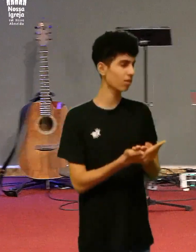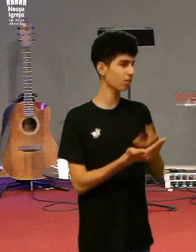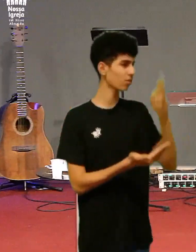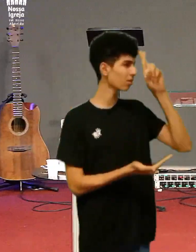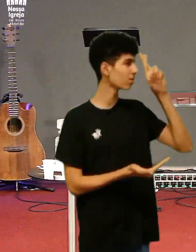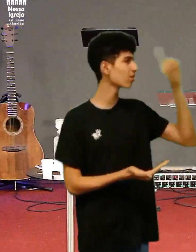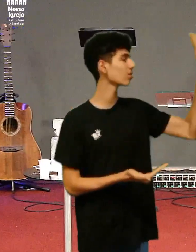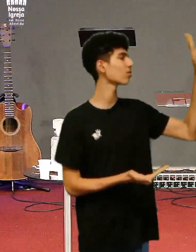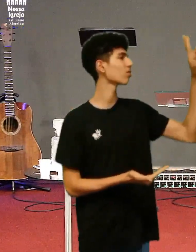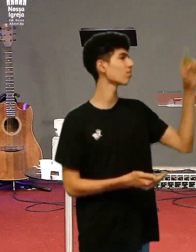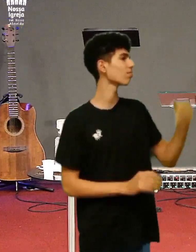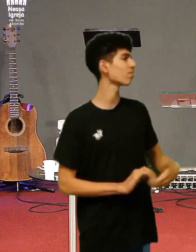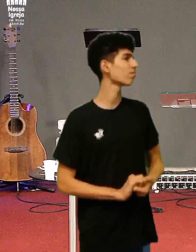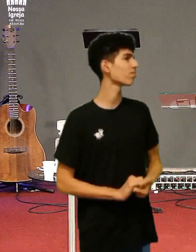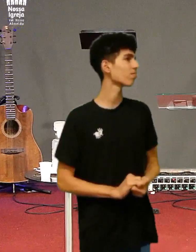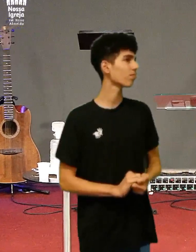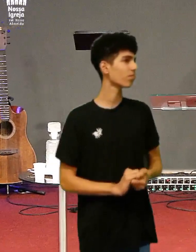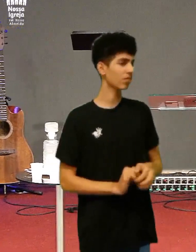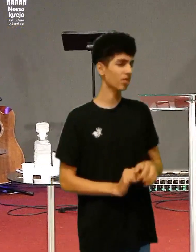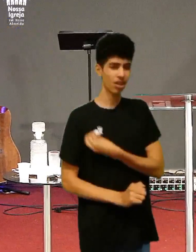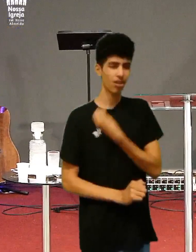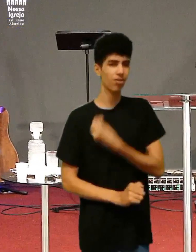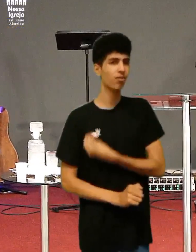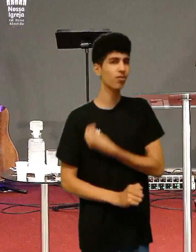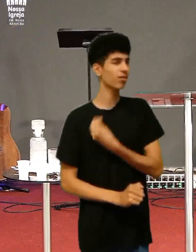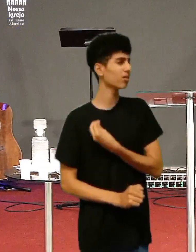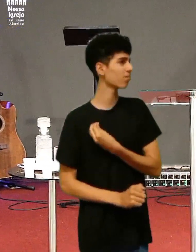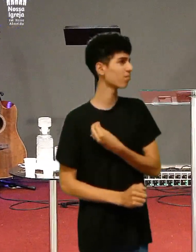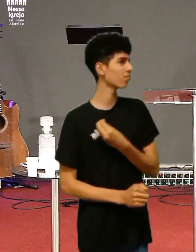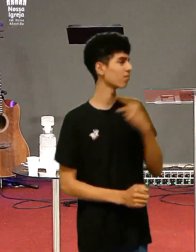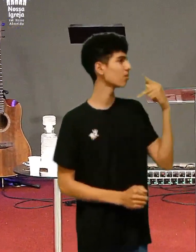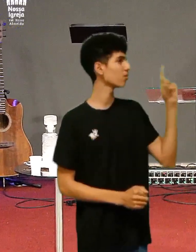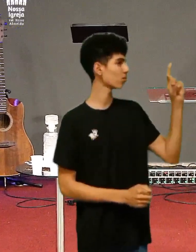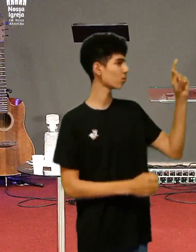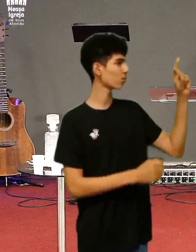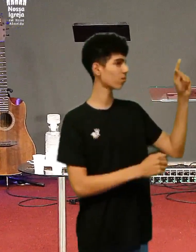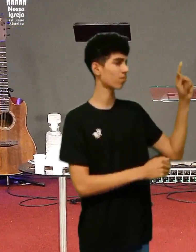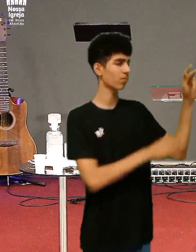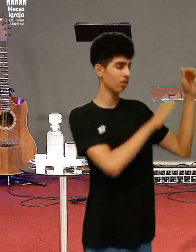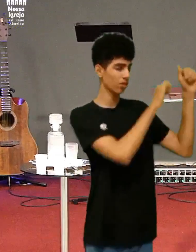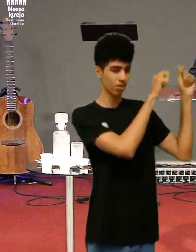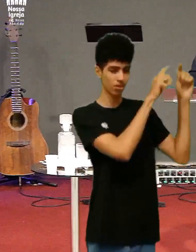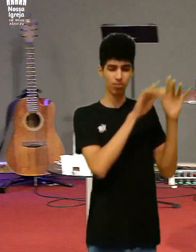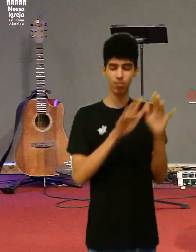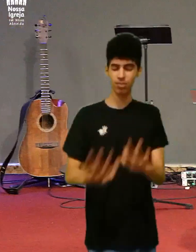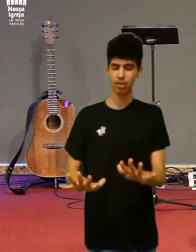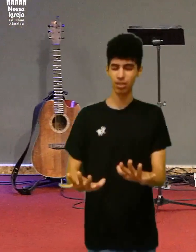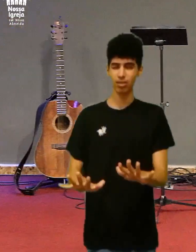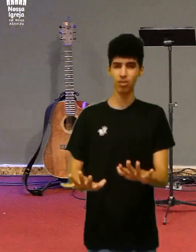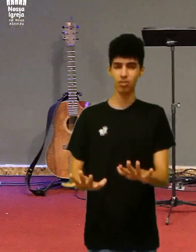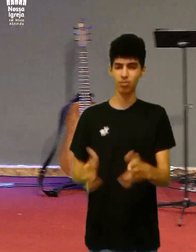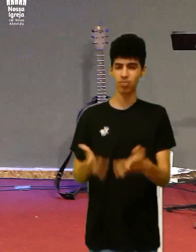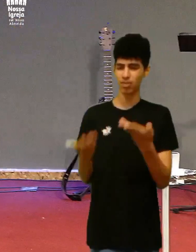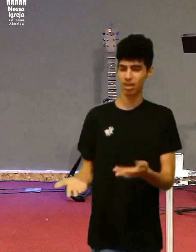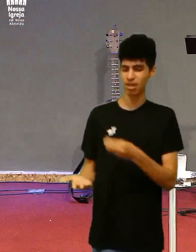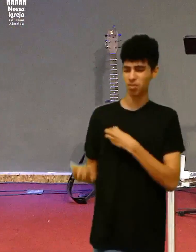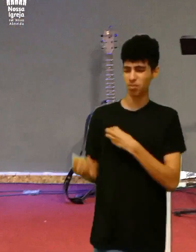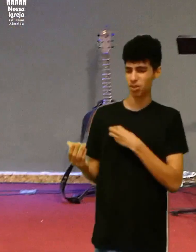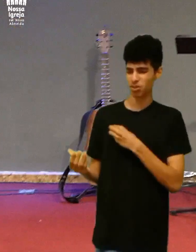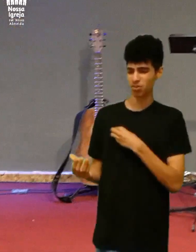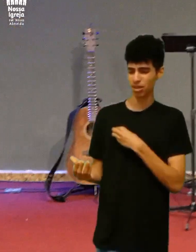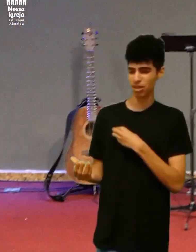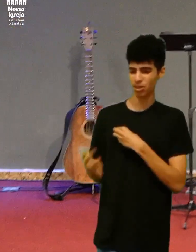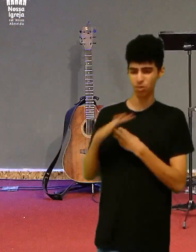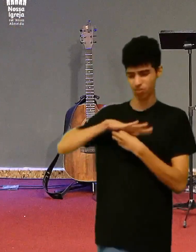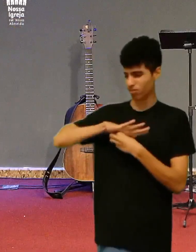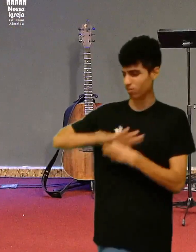Senhor vai soprar vida onde hoje há morte. E que